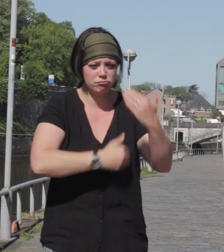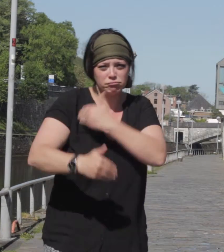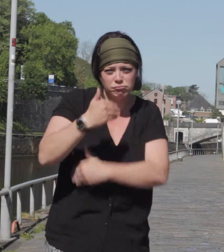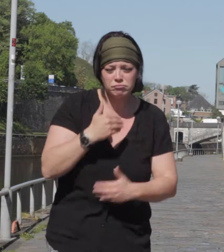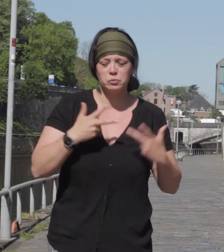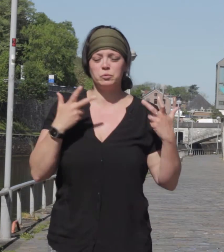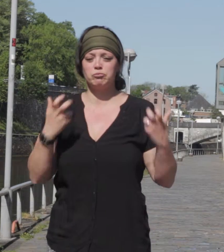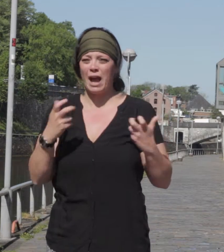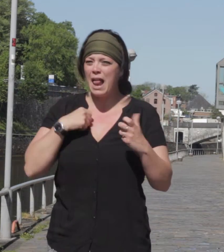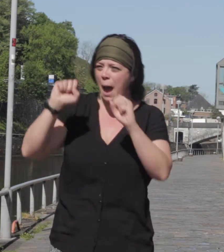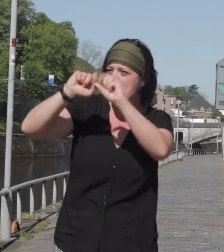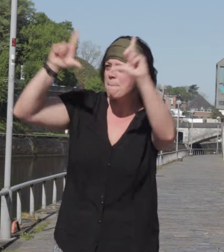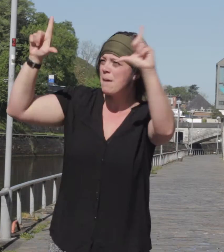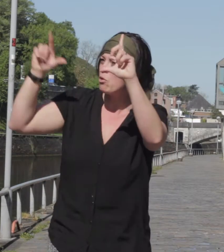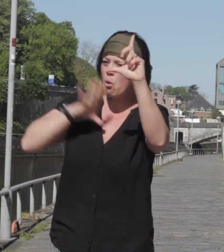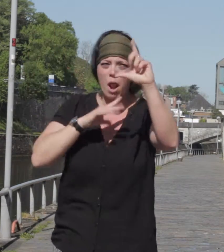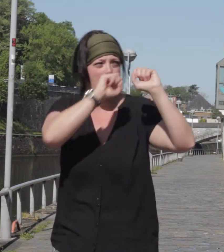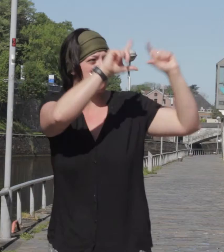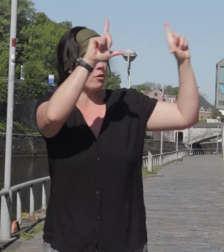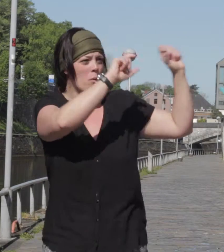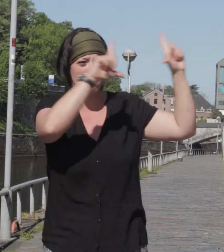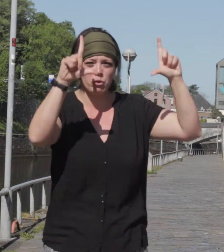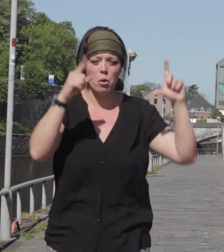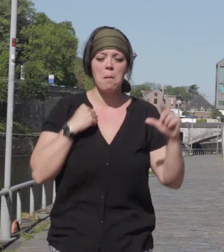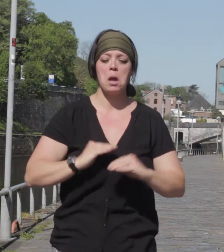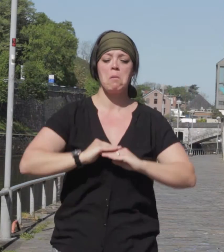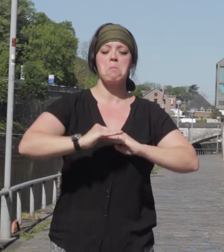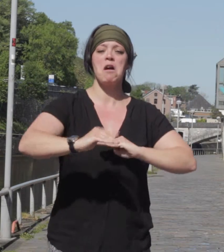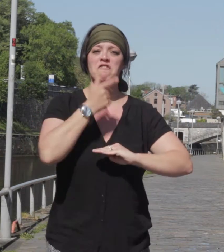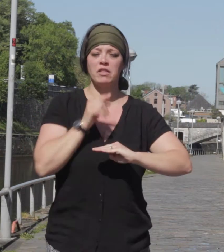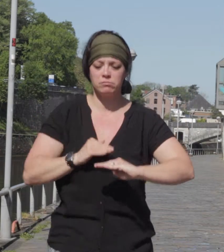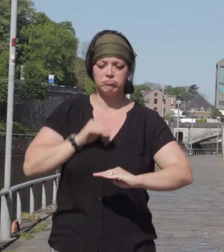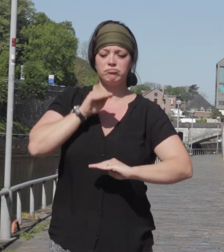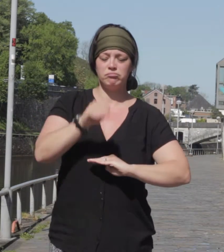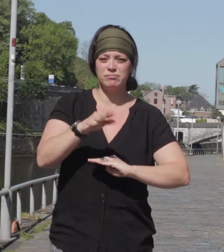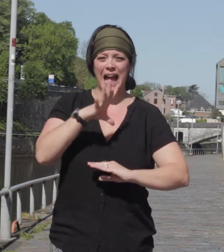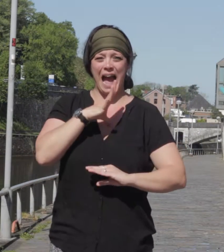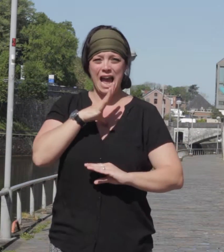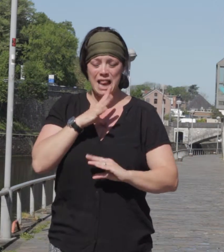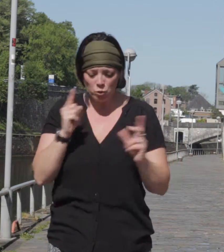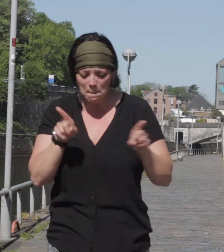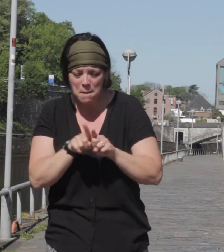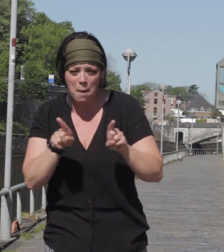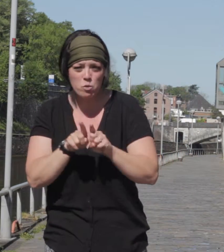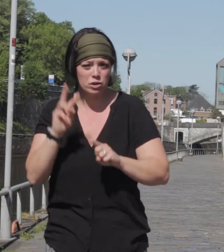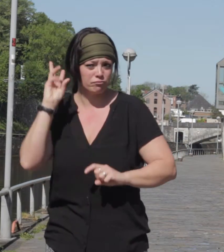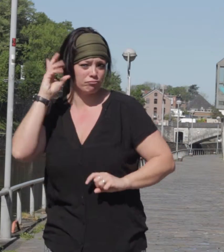à comprendre, ainsi que des hauteurs de guichet adaptées. Un audio-descripteur sera présent pour décrire l'atmosphère et